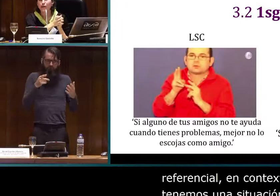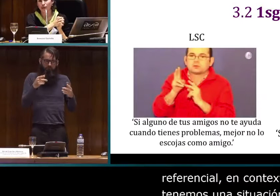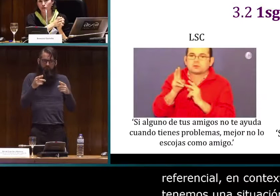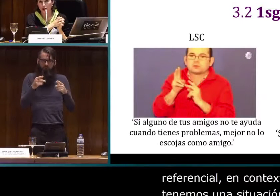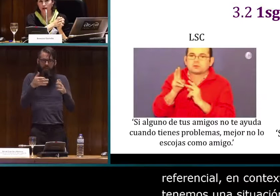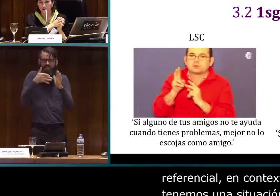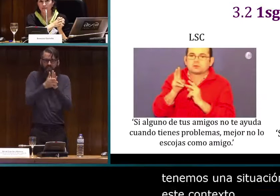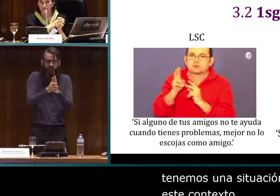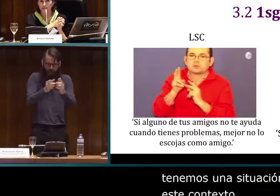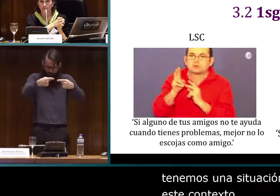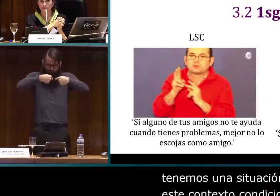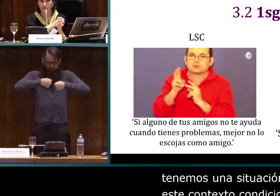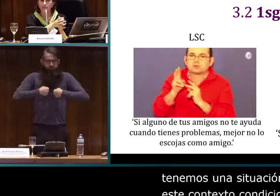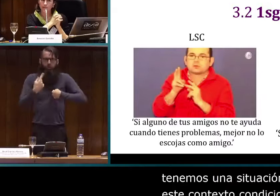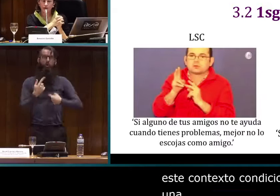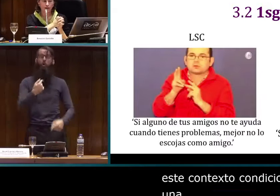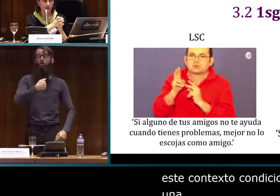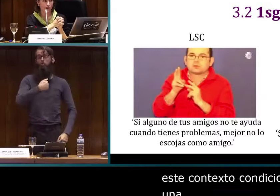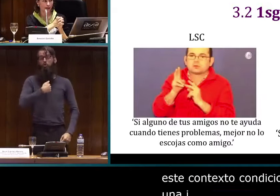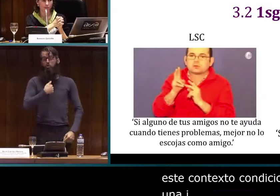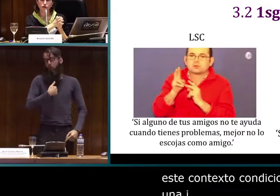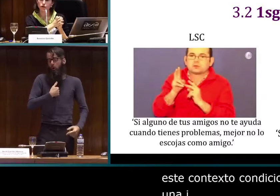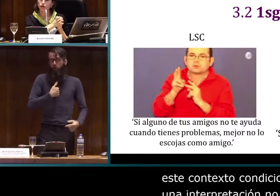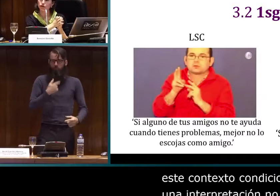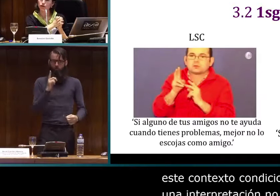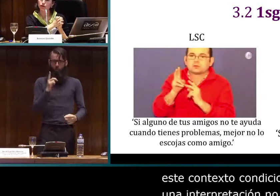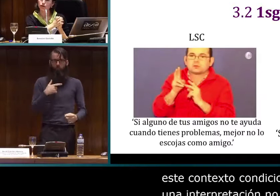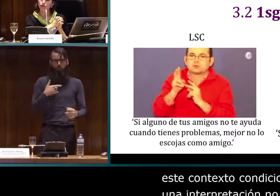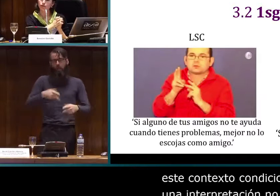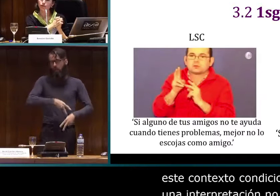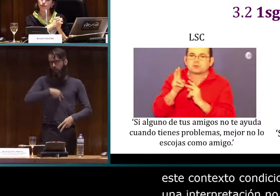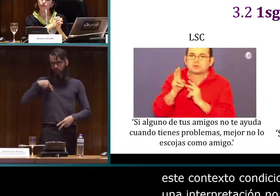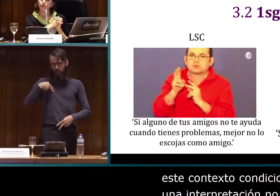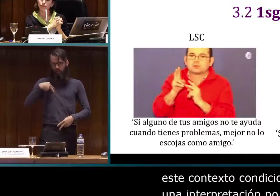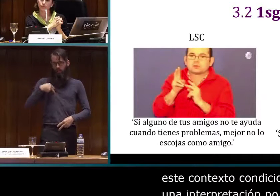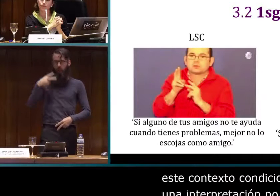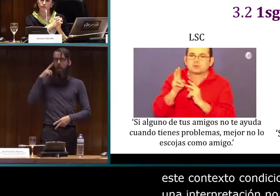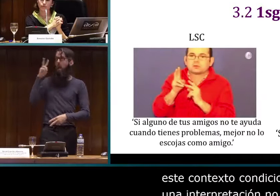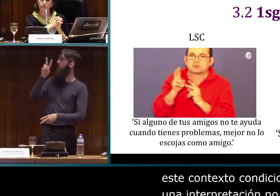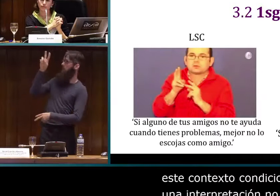interpretación impersonal. Vamos a ver los ejemplos.